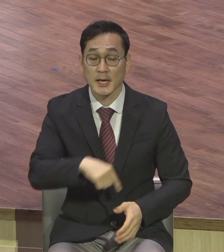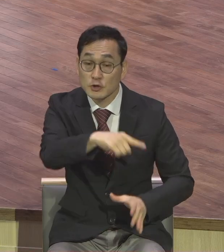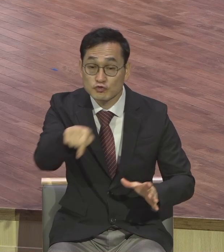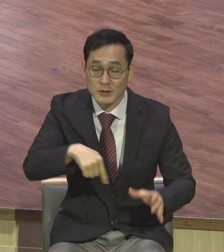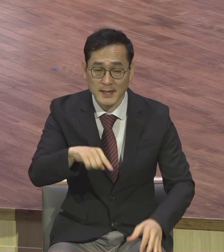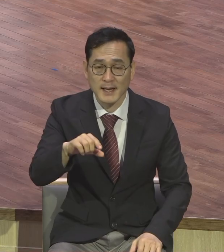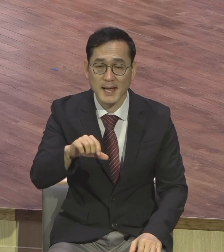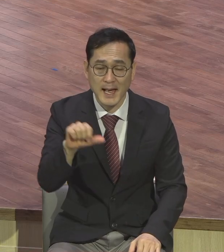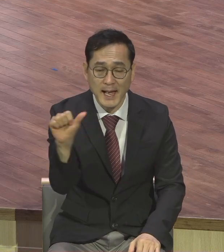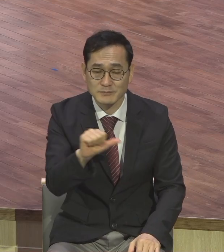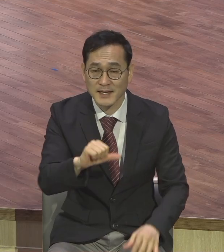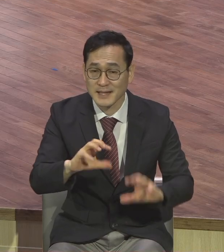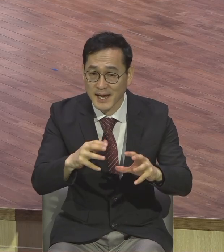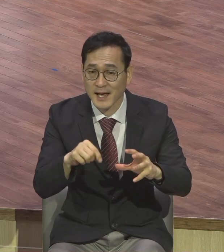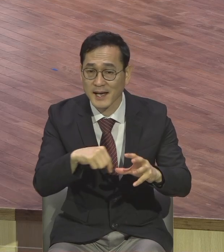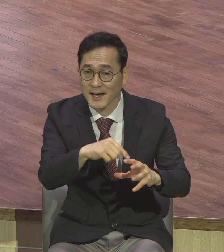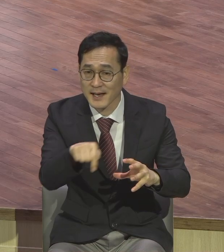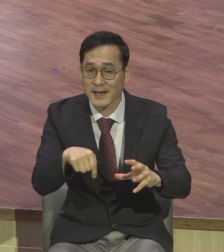이 탈레반이 누구냐?